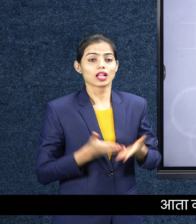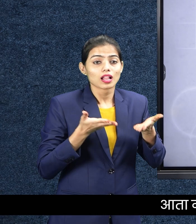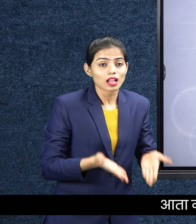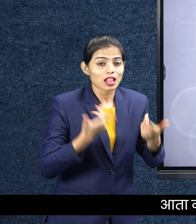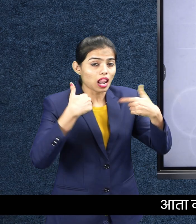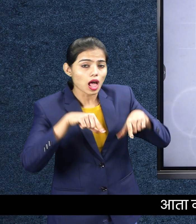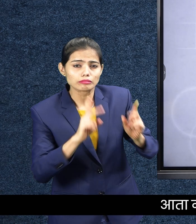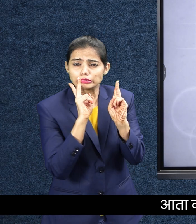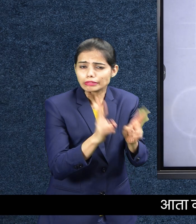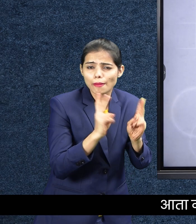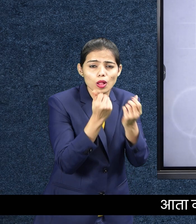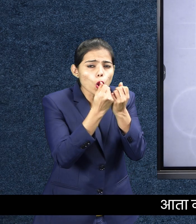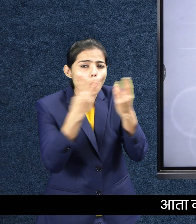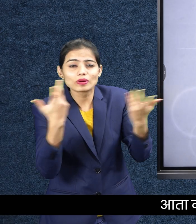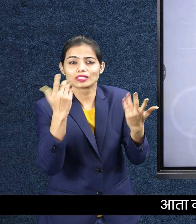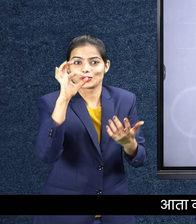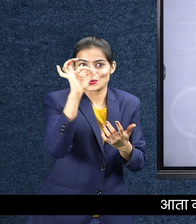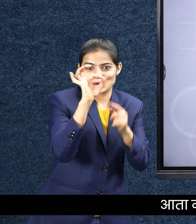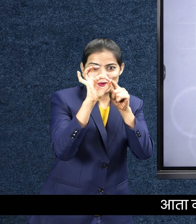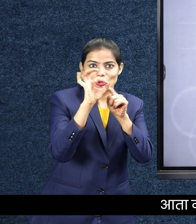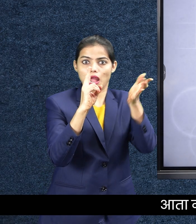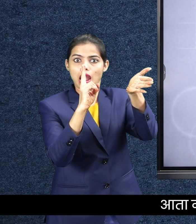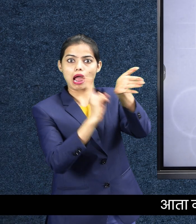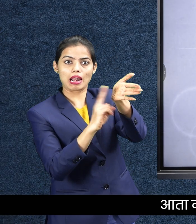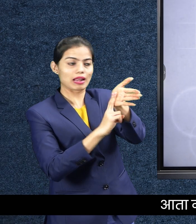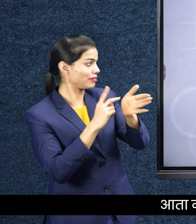आता नाण्यांची संख्या बरोबर n विचारात घेऊ.